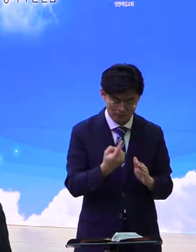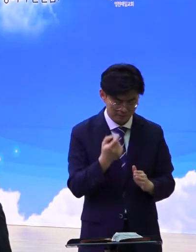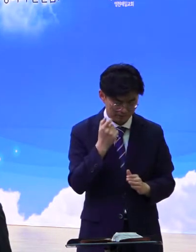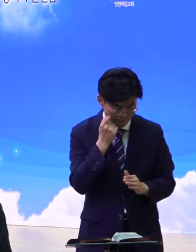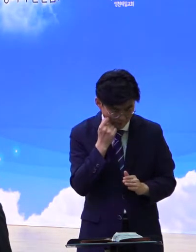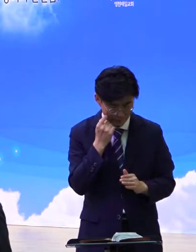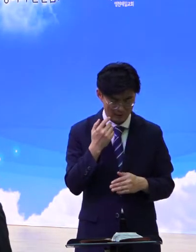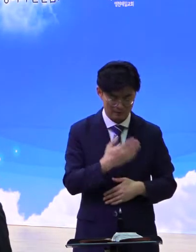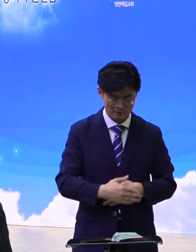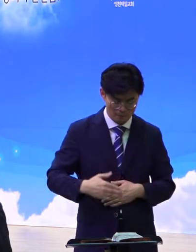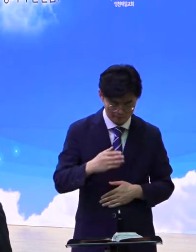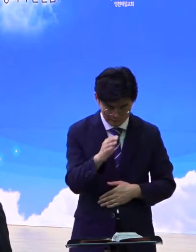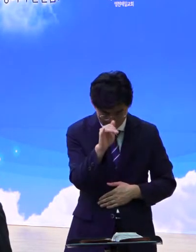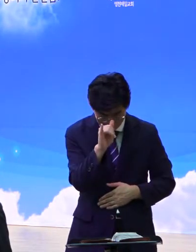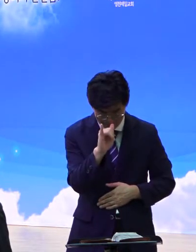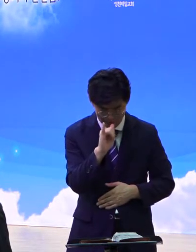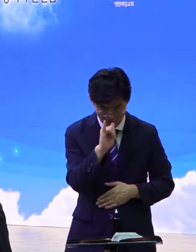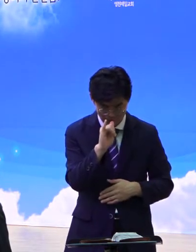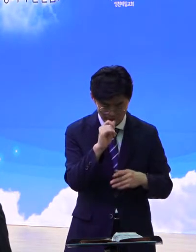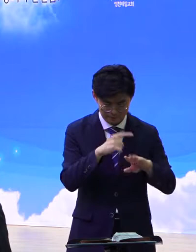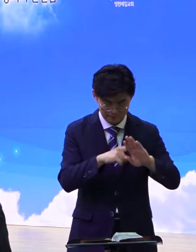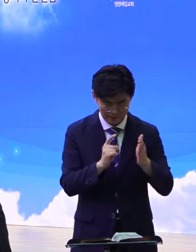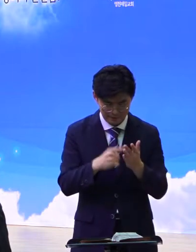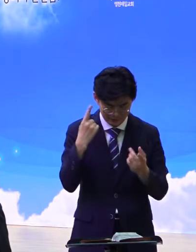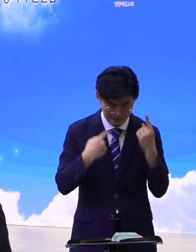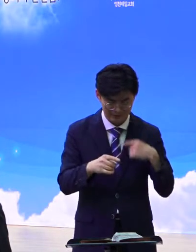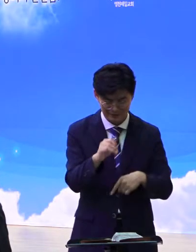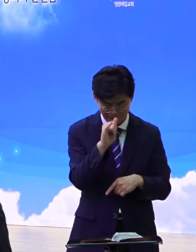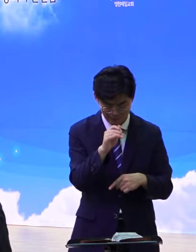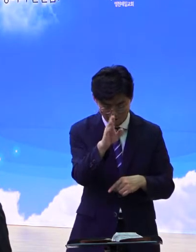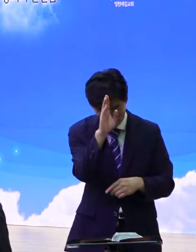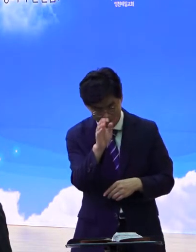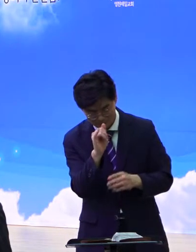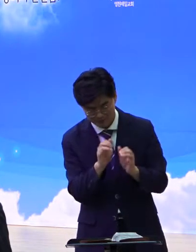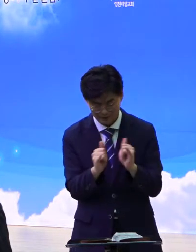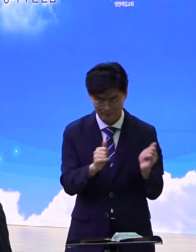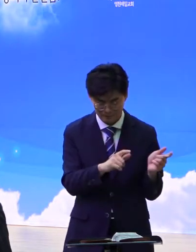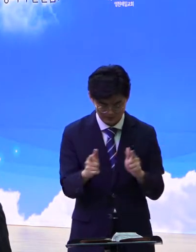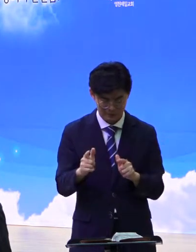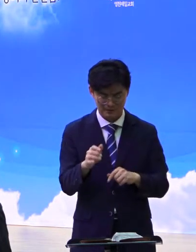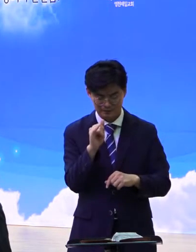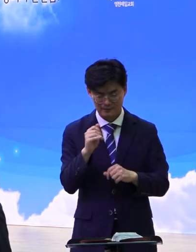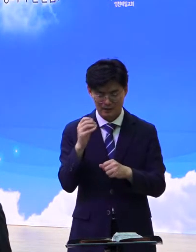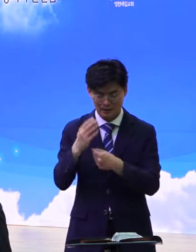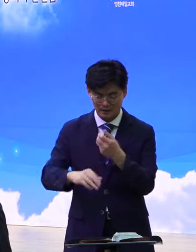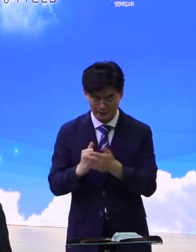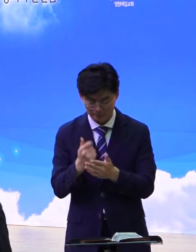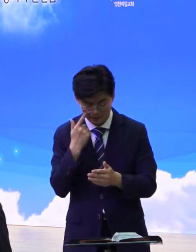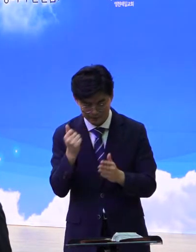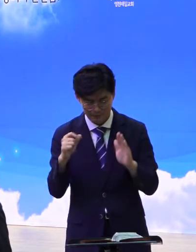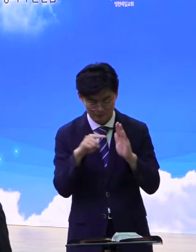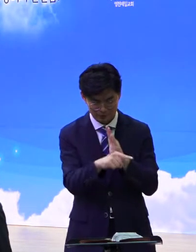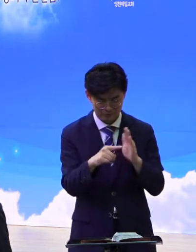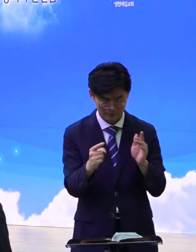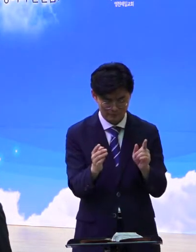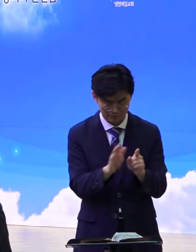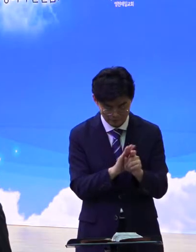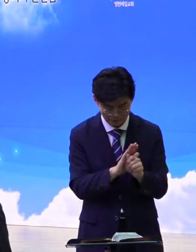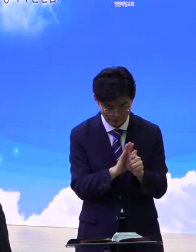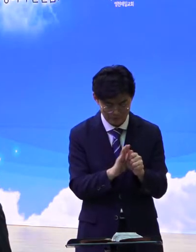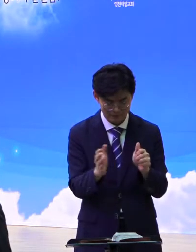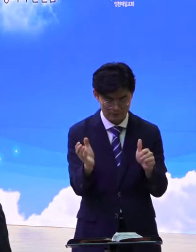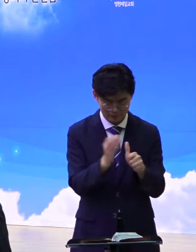마음의 상처를 입으신 분들, 아버지 하나님께서 긍휼히 여겨주시고 주님의 고치시고 싸매시는 손길로 함께하여 주셔서 주님 그들을